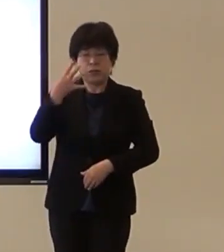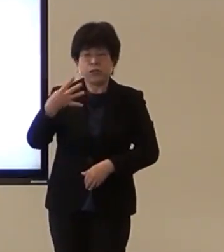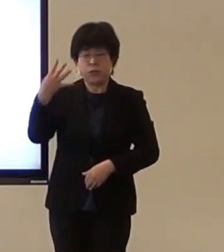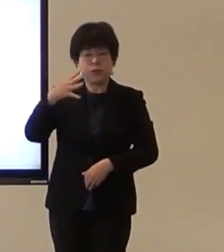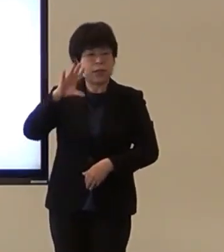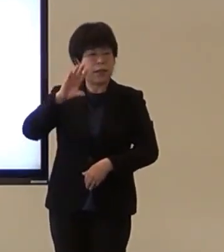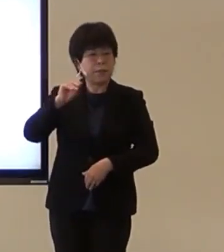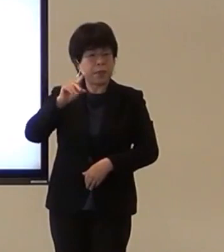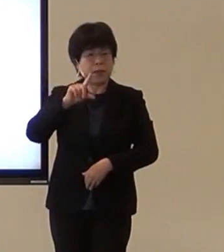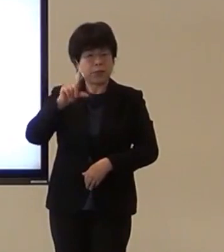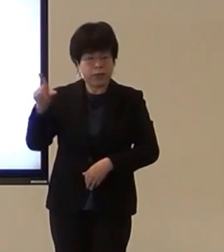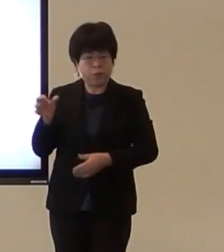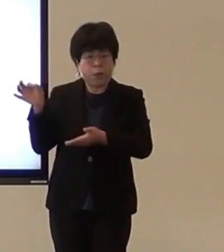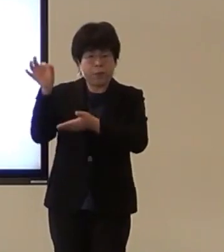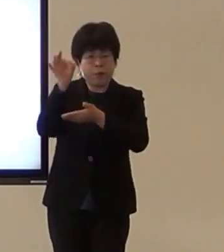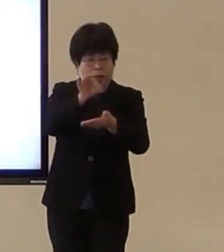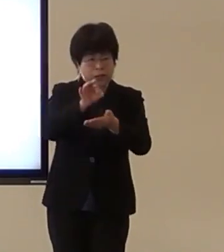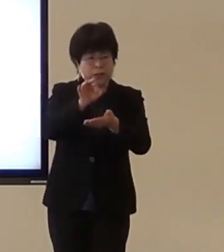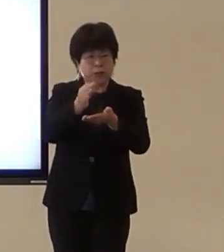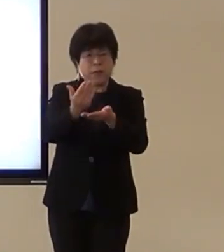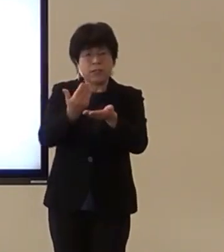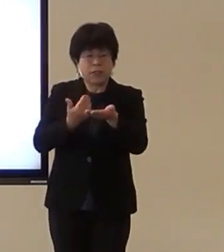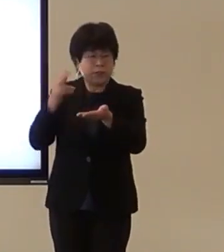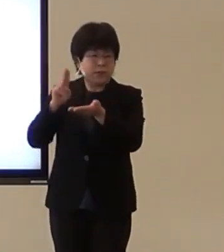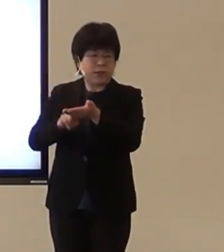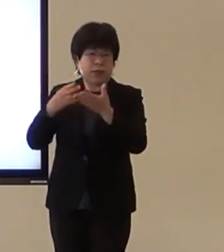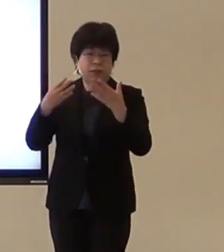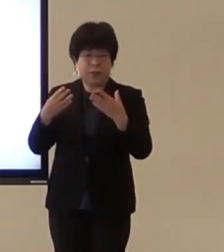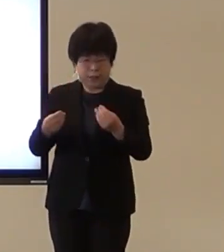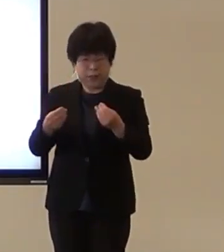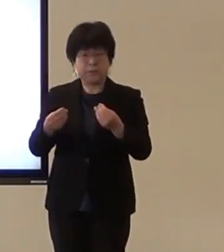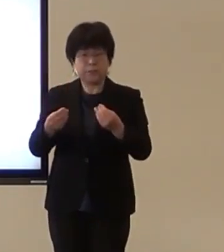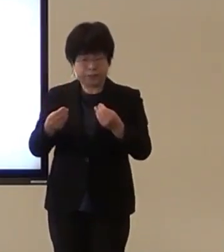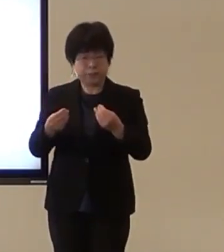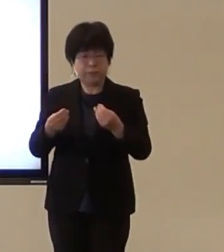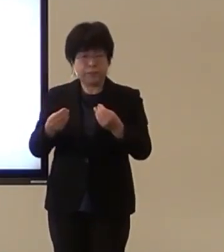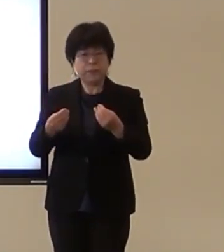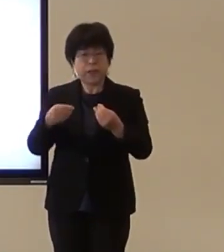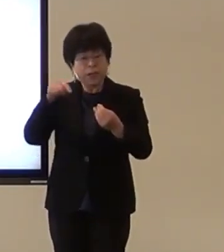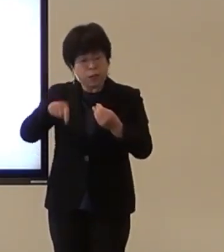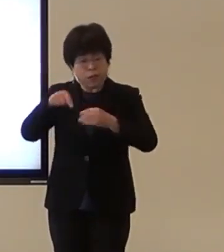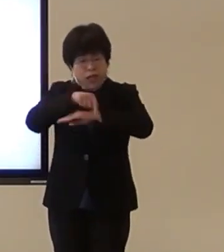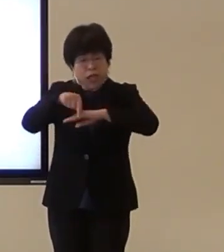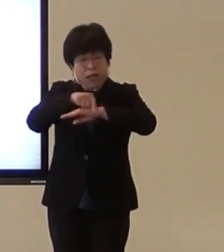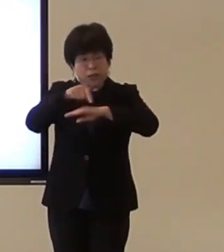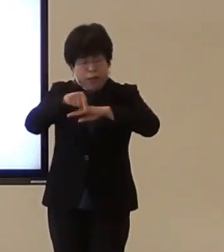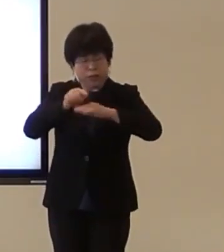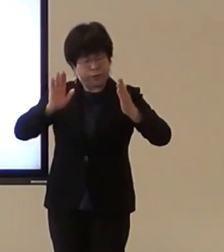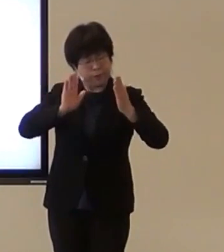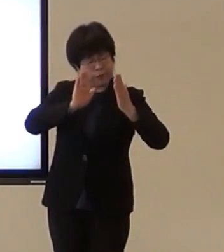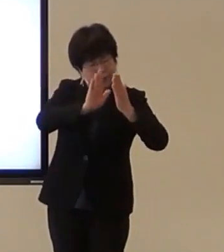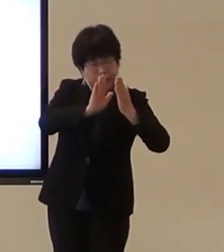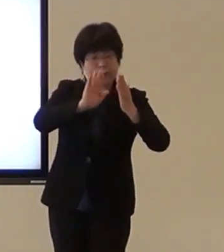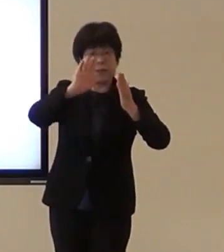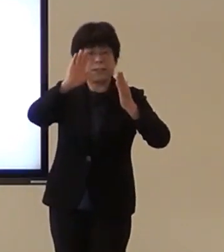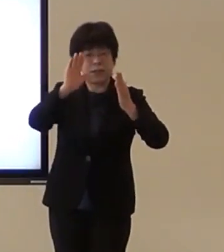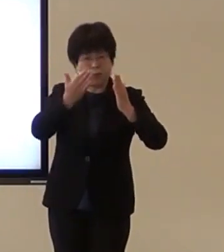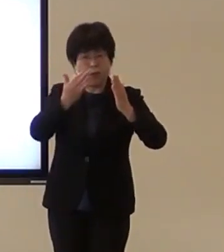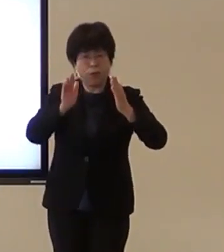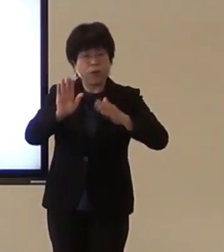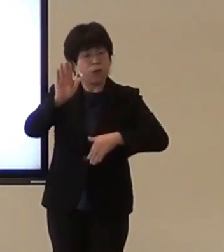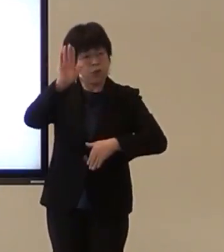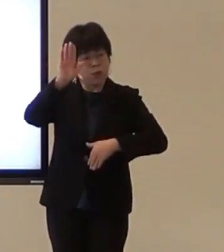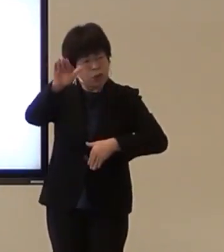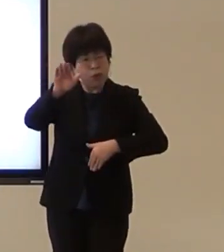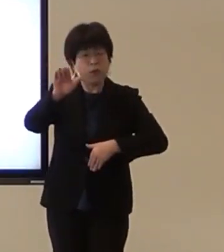算の先決処分を行ったところであります。大変厳しいスケジュールではありますけれども、今後も各種業